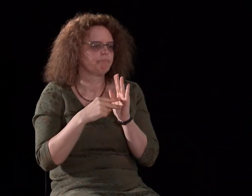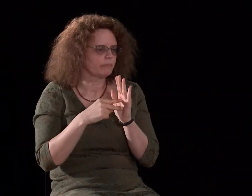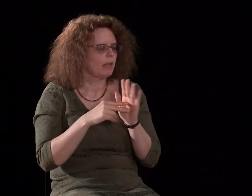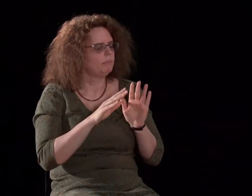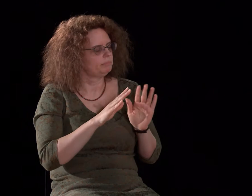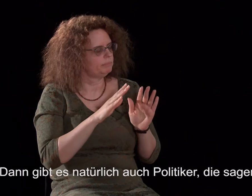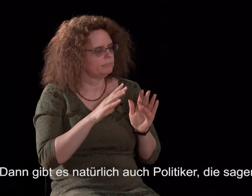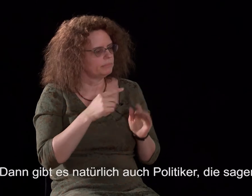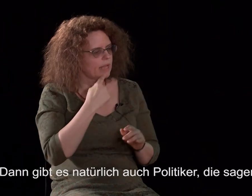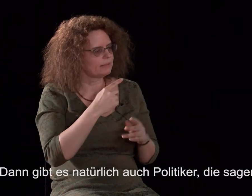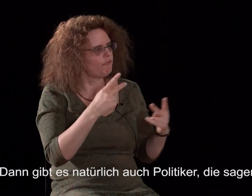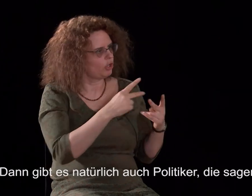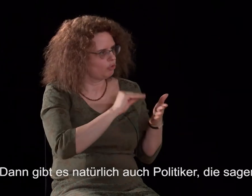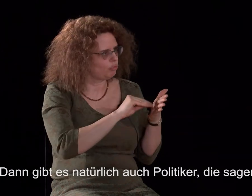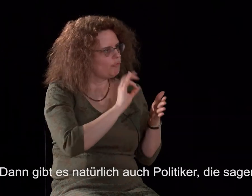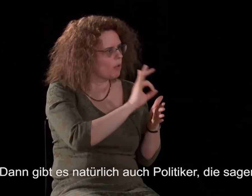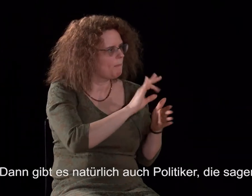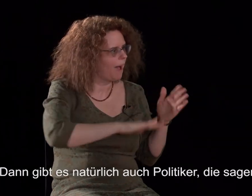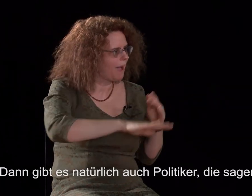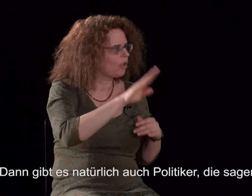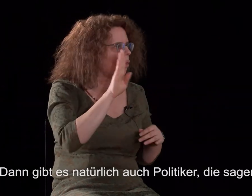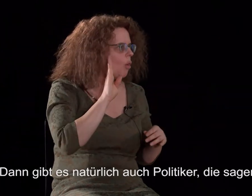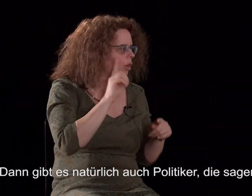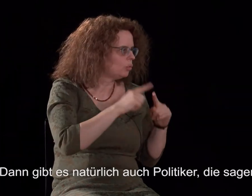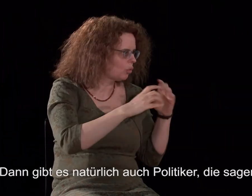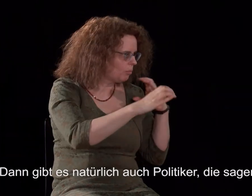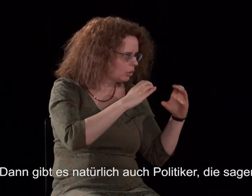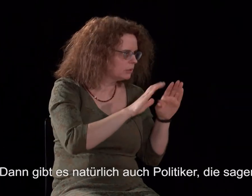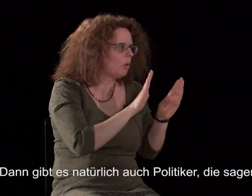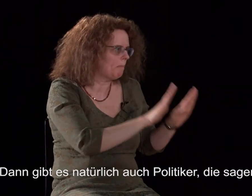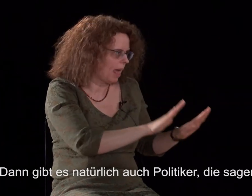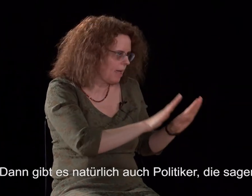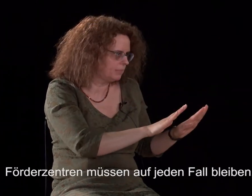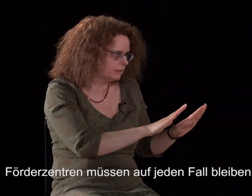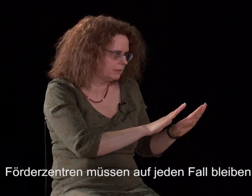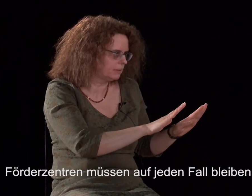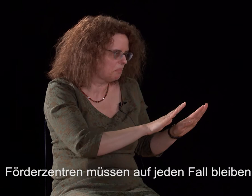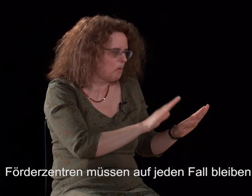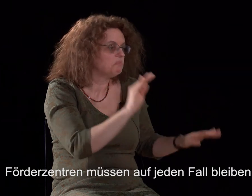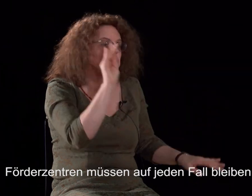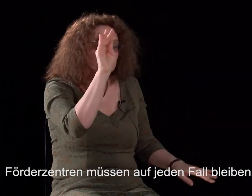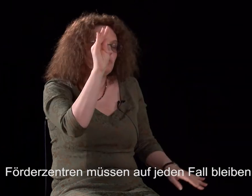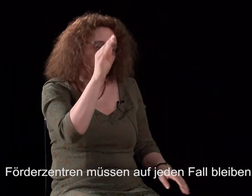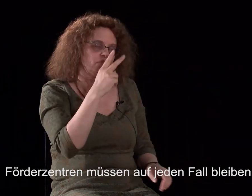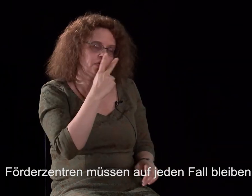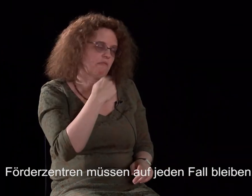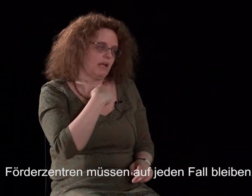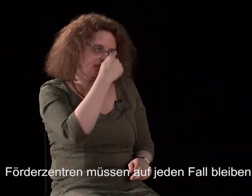Ja. Dann gibt es natürlich auch Politiker, die sagen, die Förderzentren müssen auf jeden Fall bleiben,